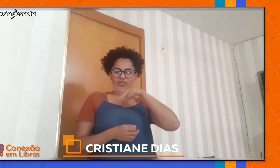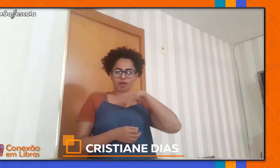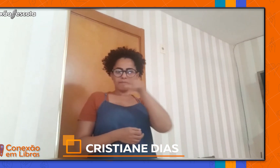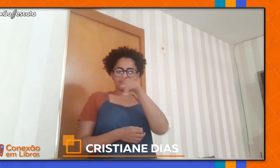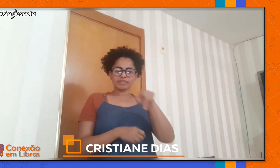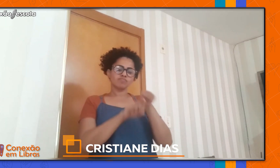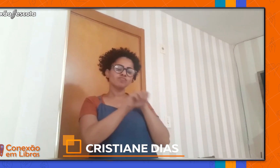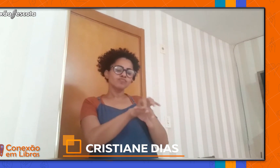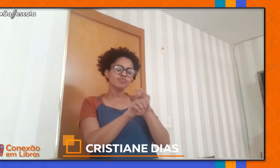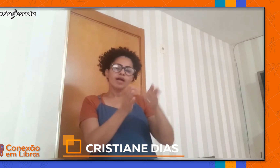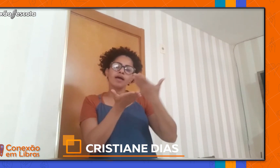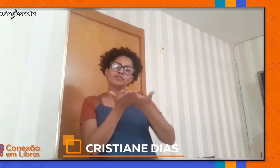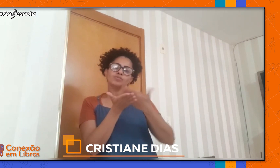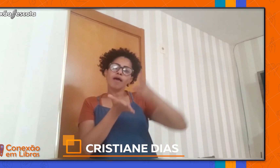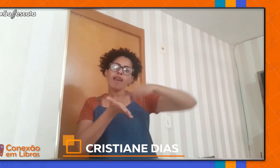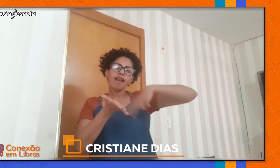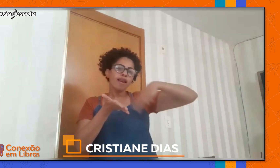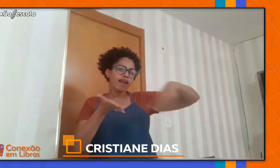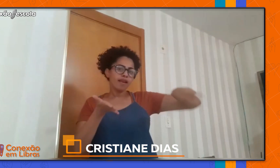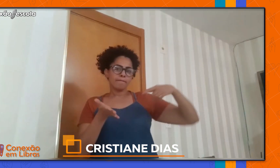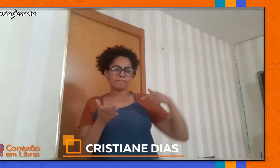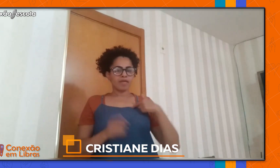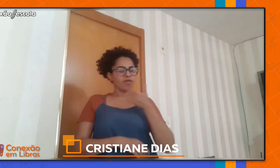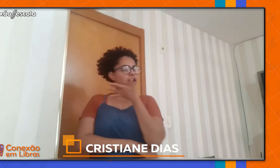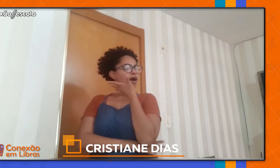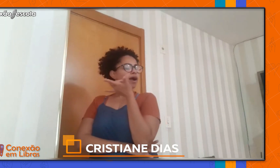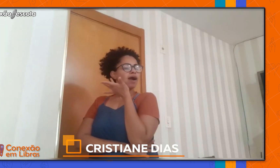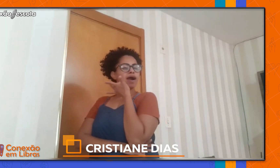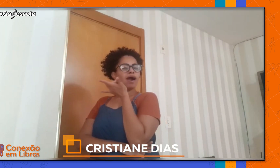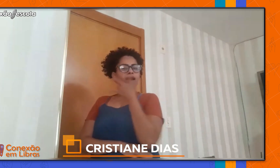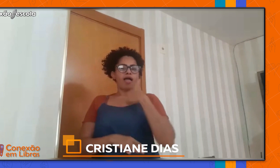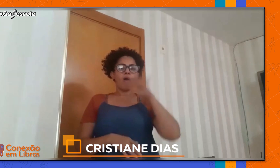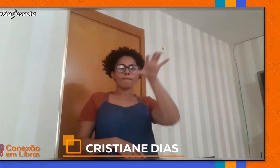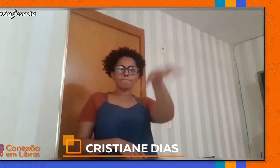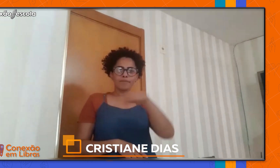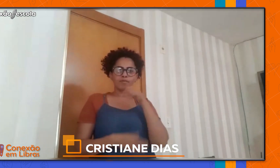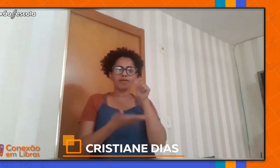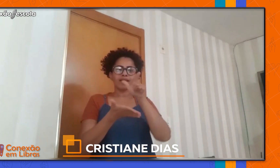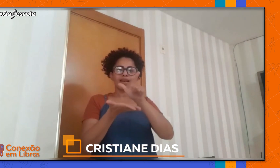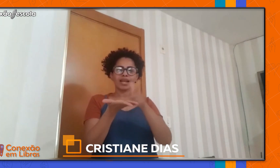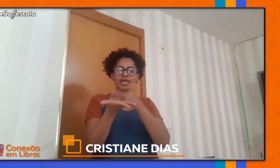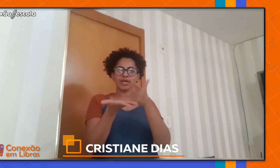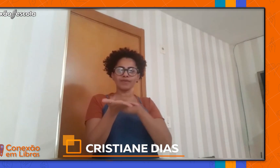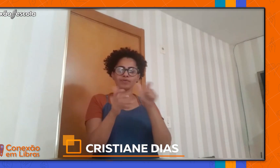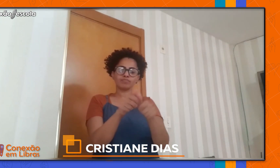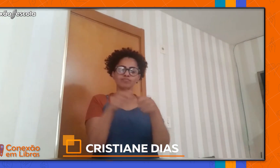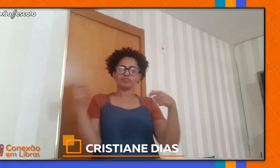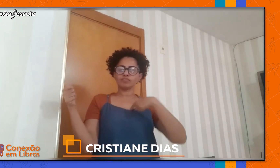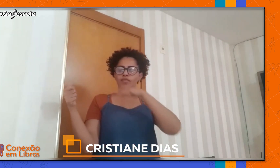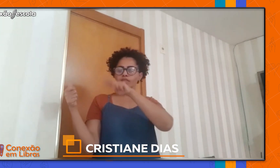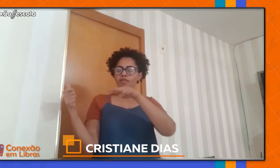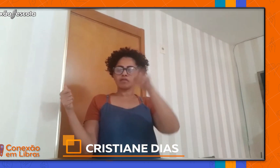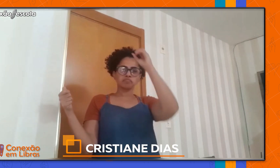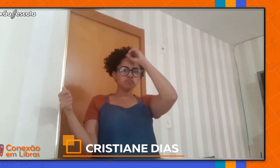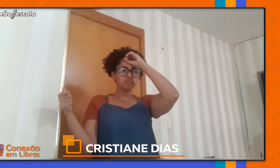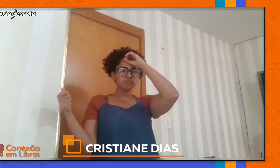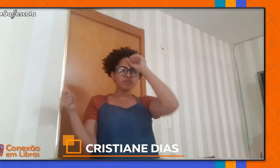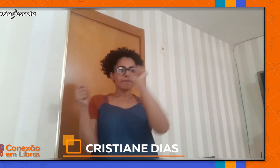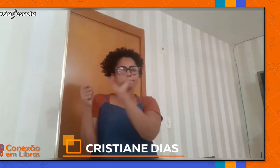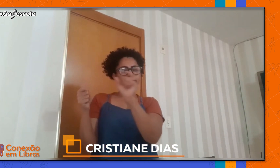alguns professores particulares para dar aula para eles, e comprava leitura, e eu comecei a copiar esse movimento. Eu pegava os livros de infância, mesmo